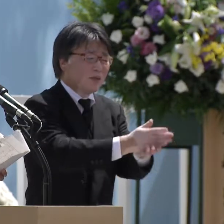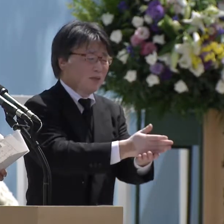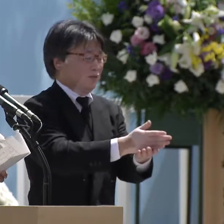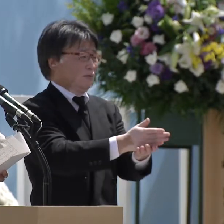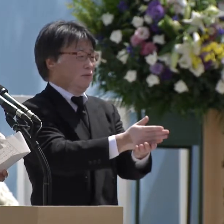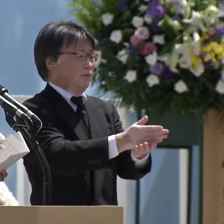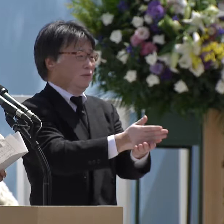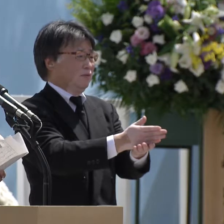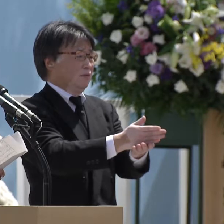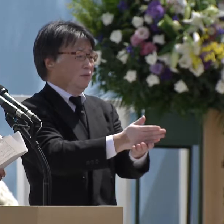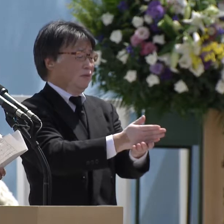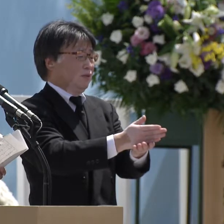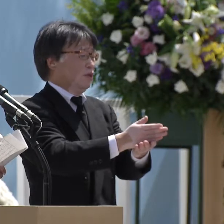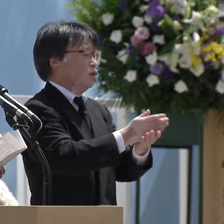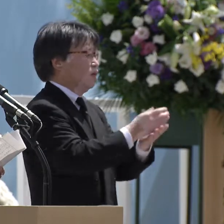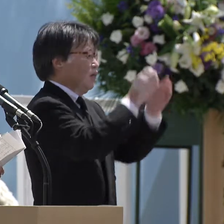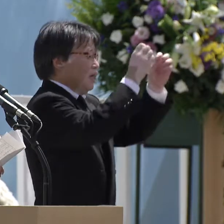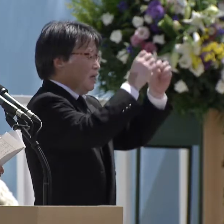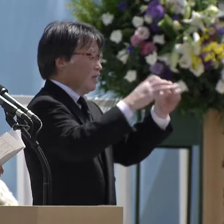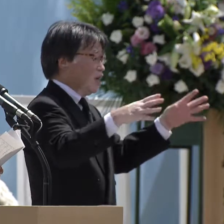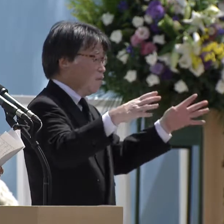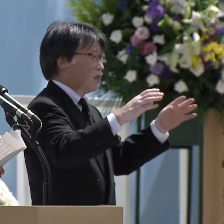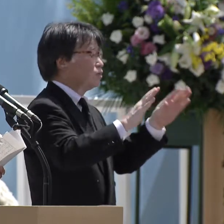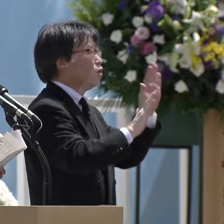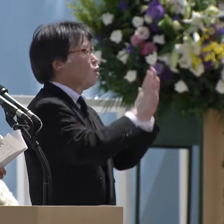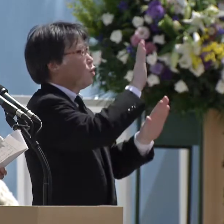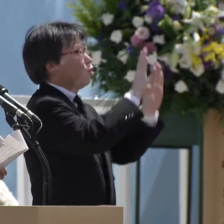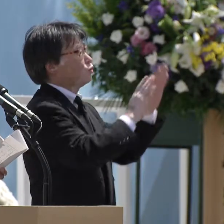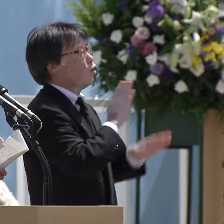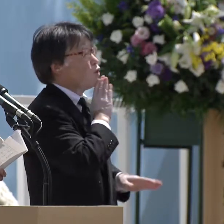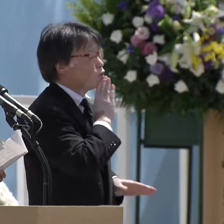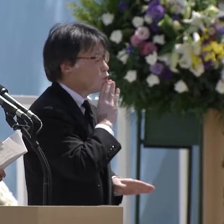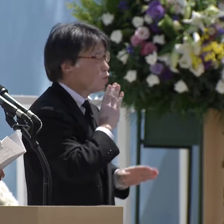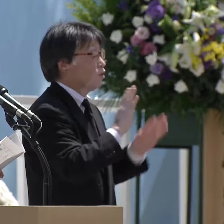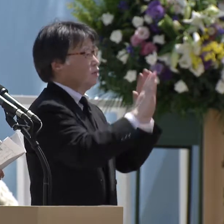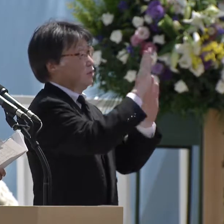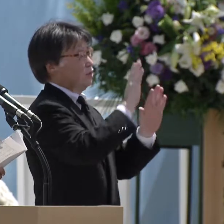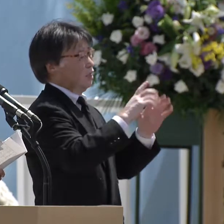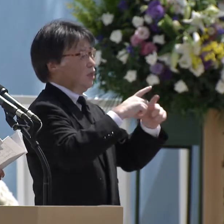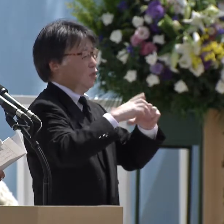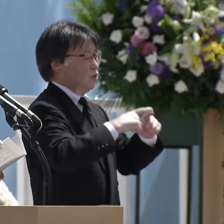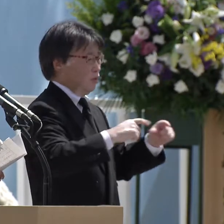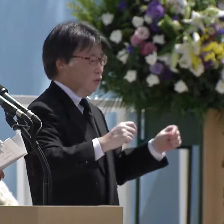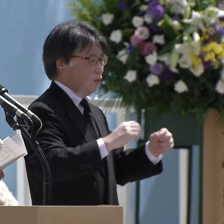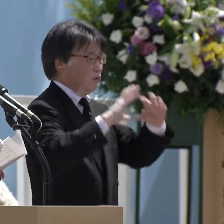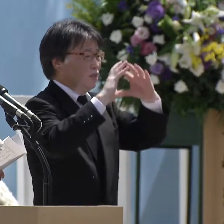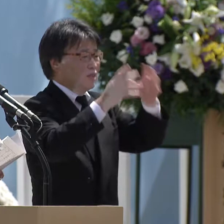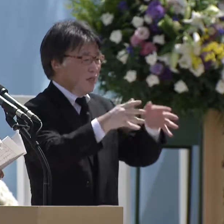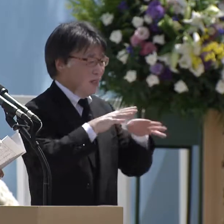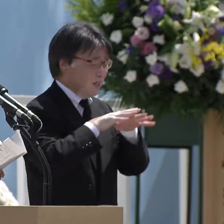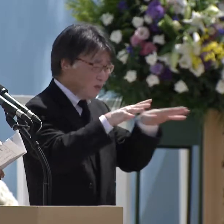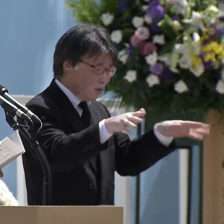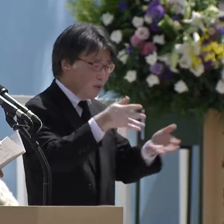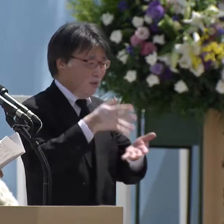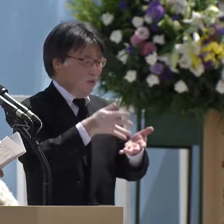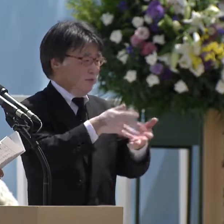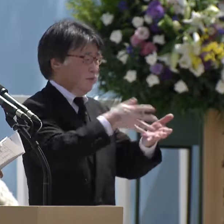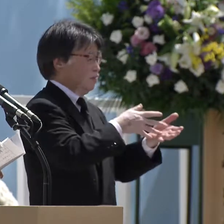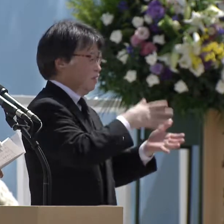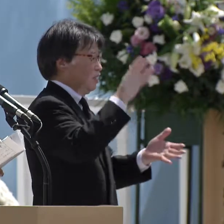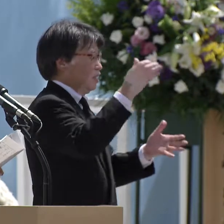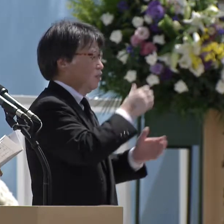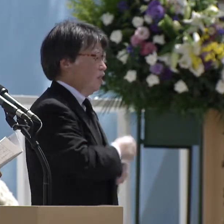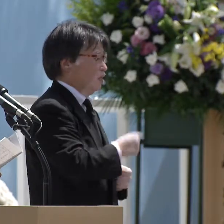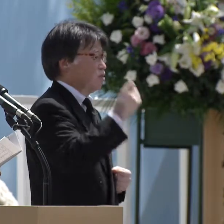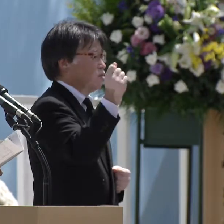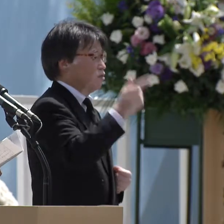ないと、原爆被害の残虐な真相を国の内外に伝え広げ、核兵器の速